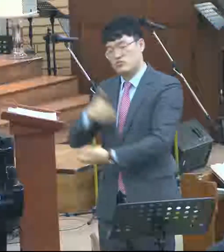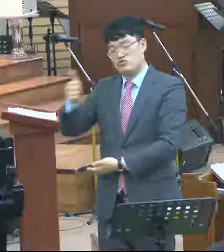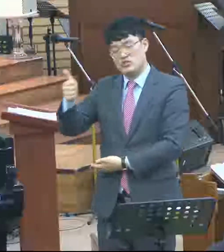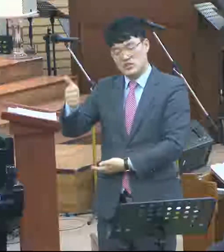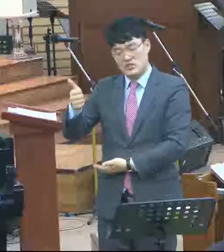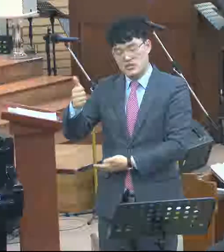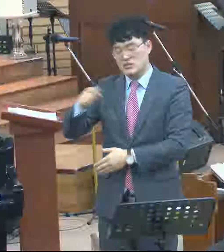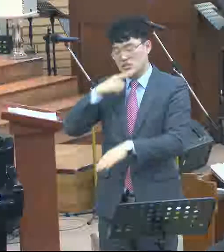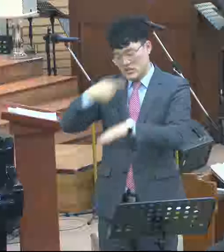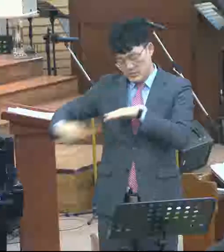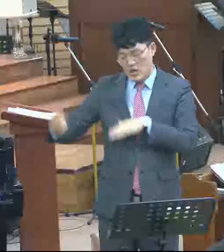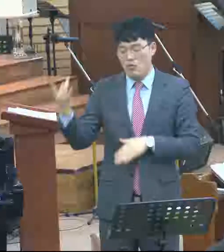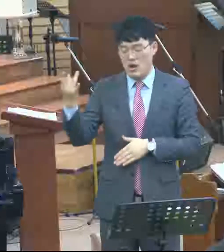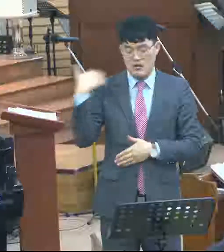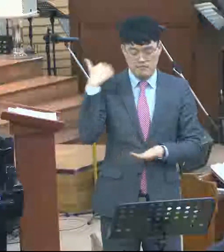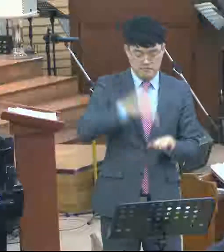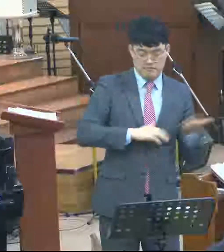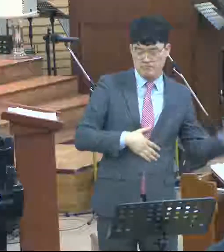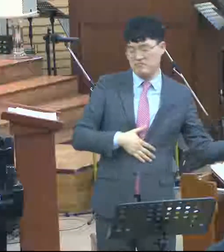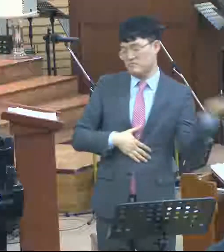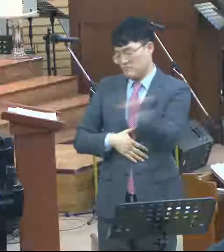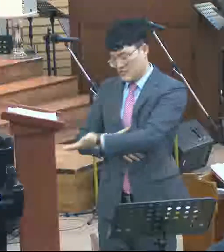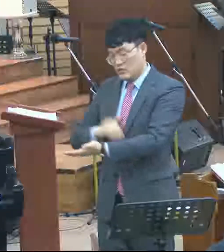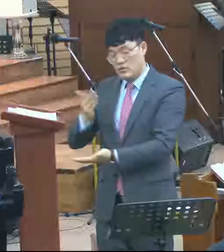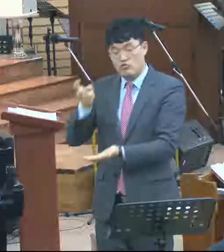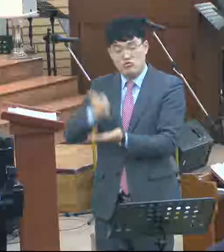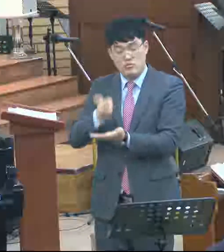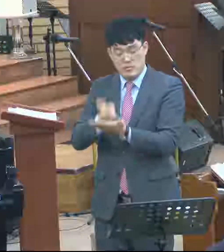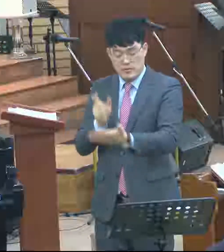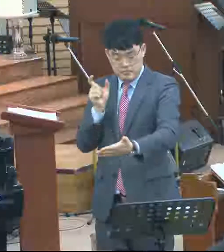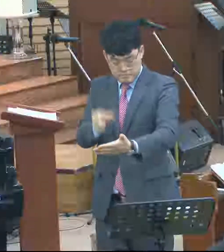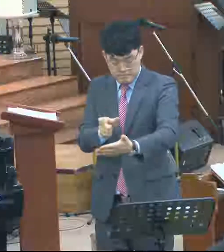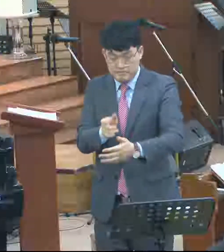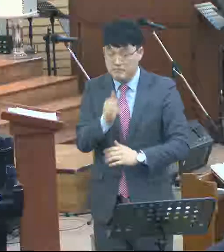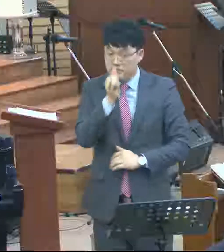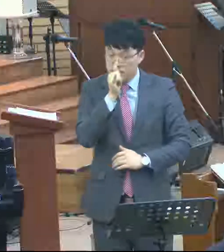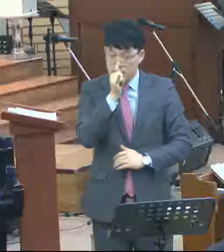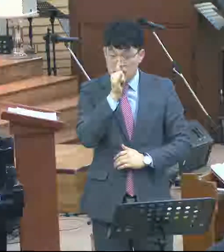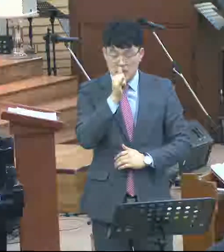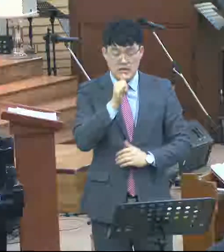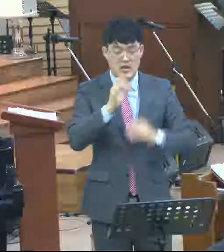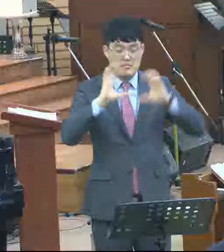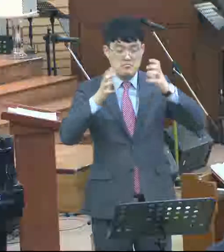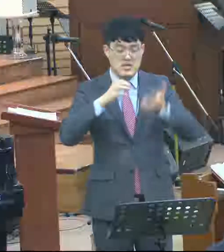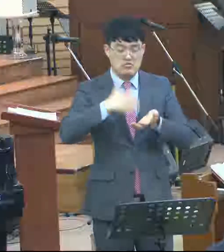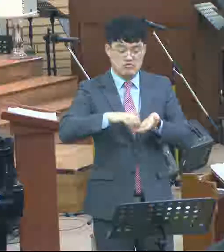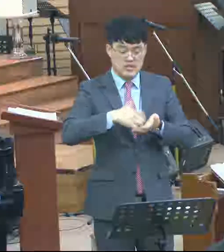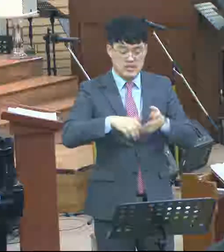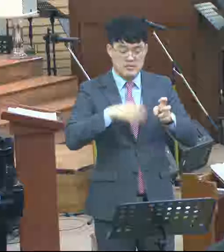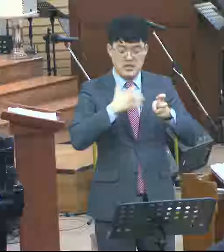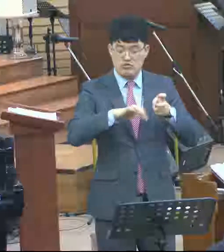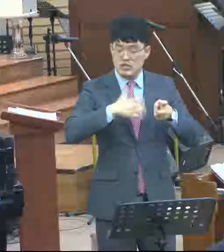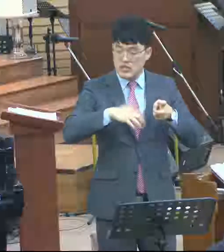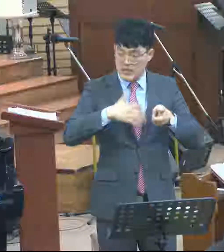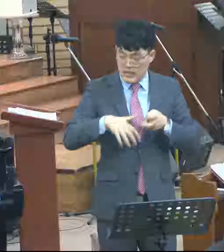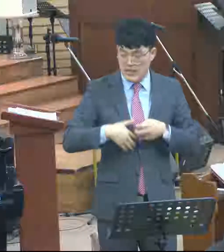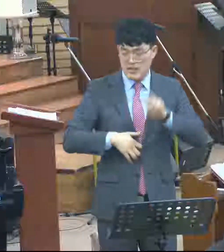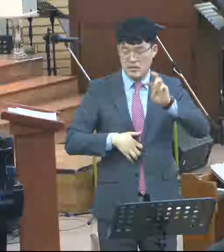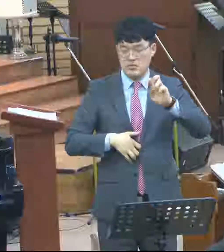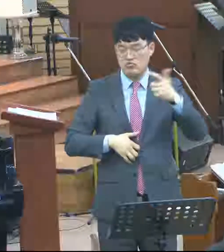된다. 율법은 그렇게 명하고 있습니다. 민수기 36장에 모세가 리더로 있을 때 마지막